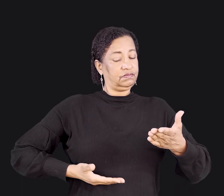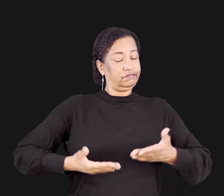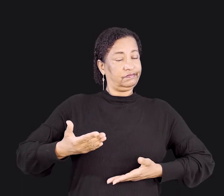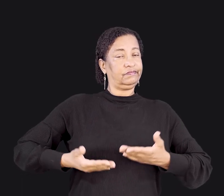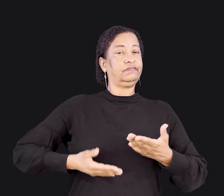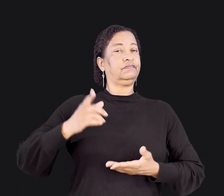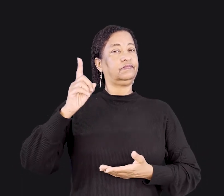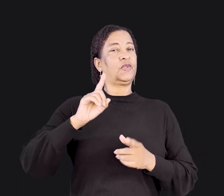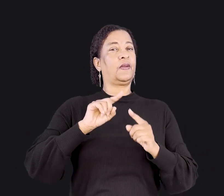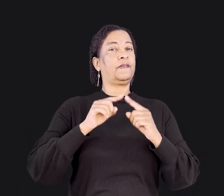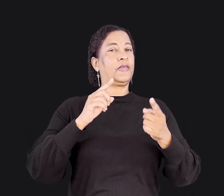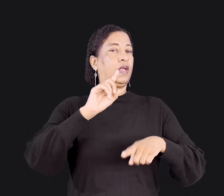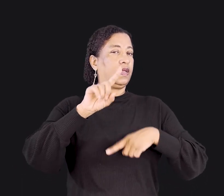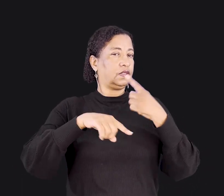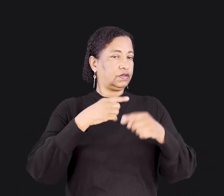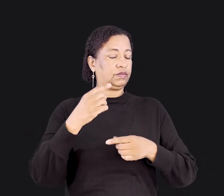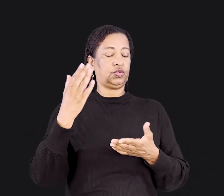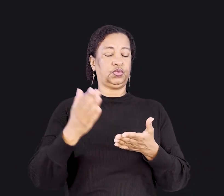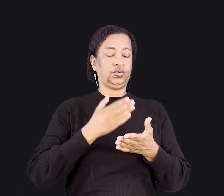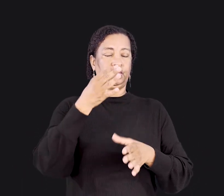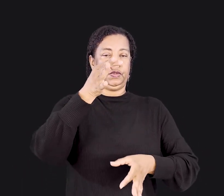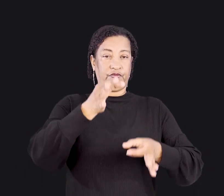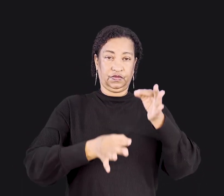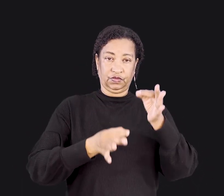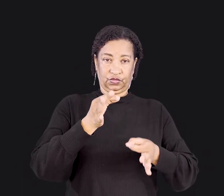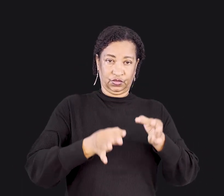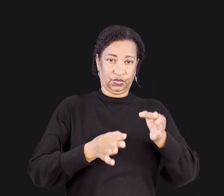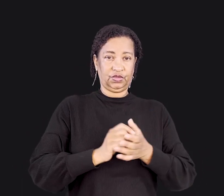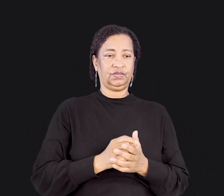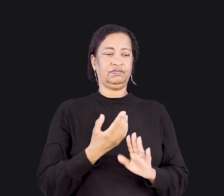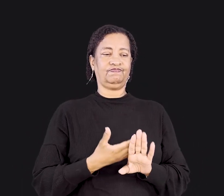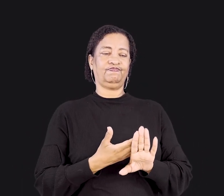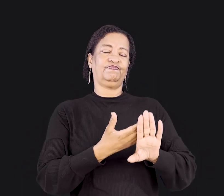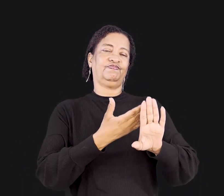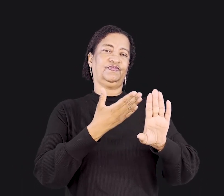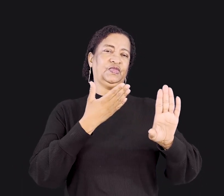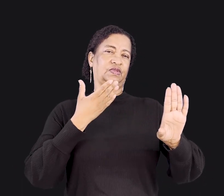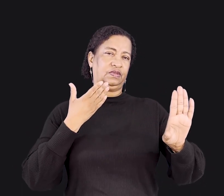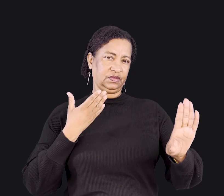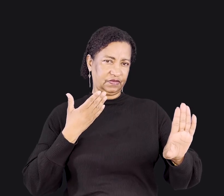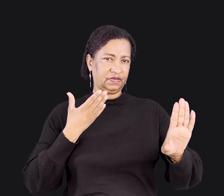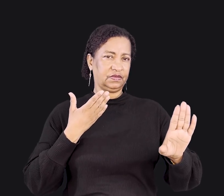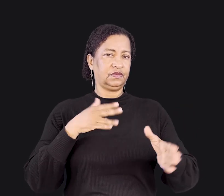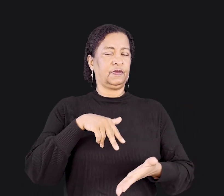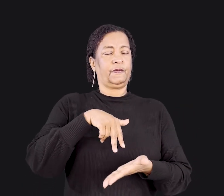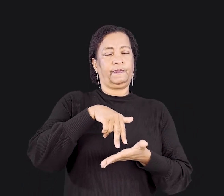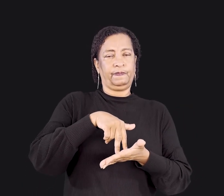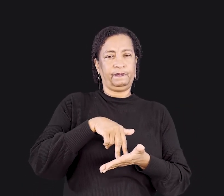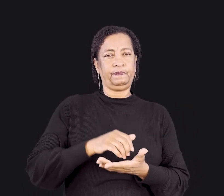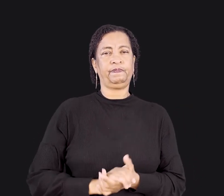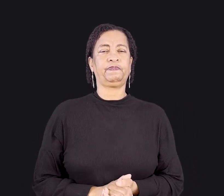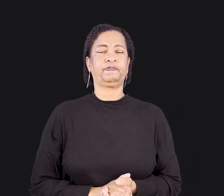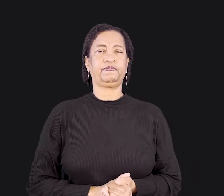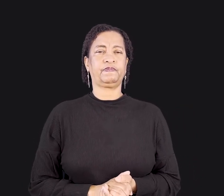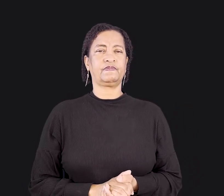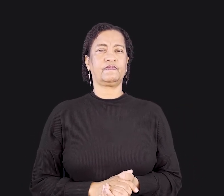serviriam. Mas depois, no livro de Juízes, eles se afastaram desta posição. Eles